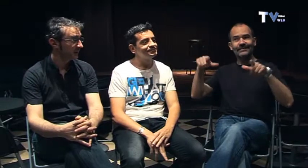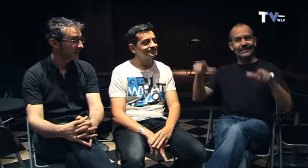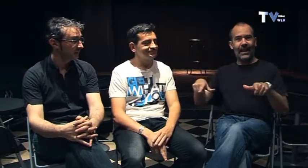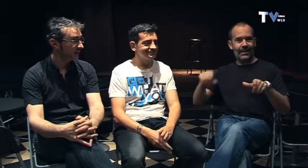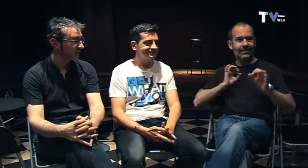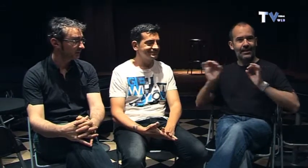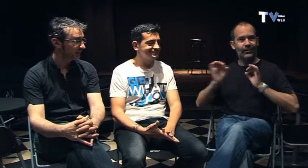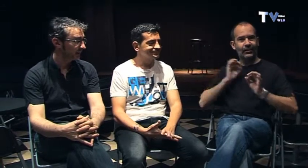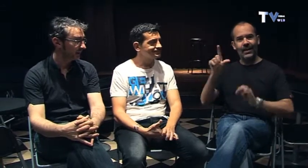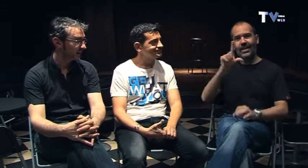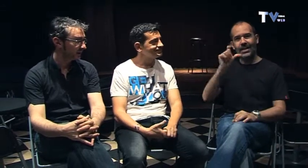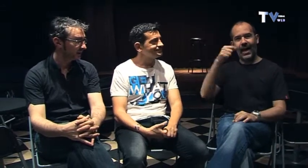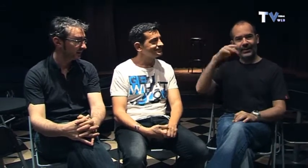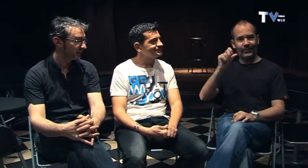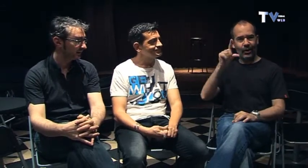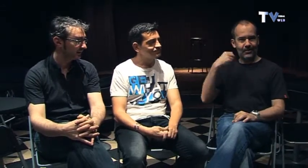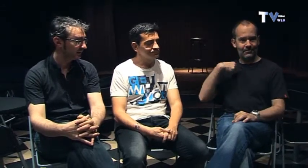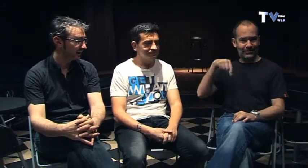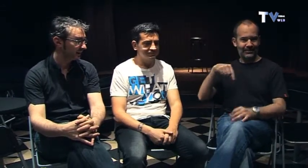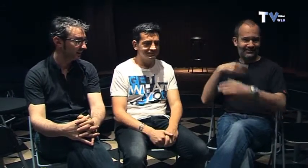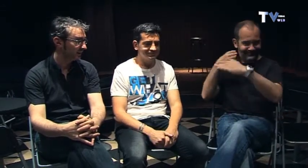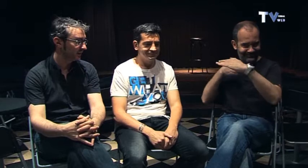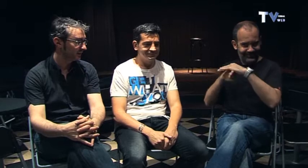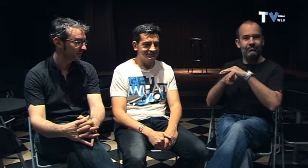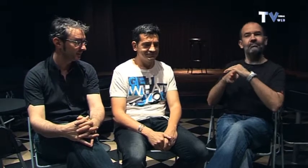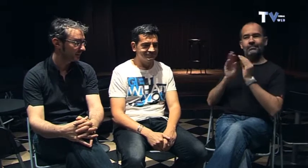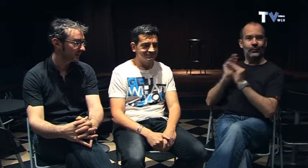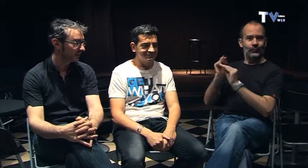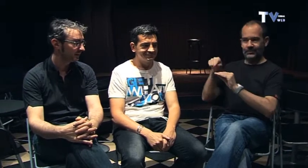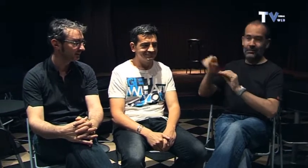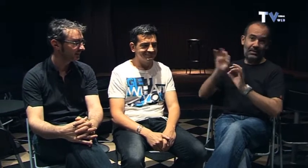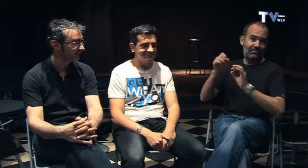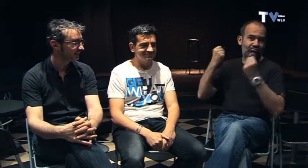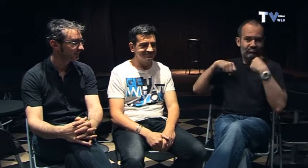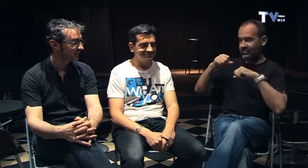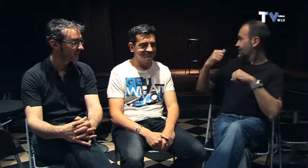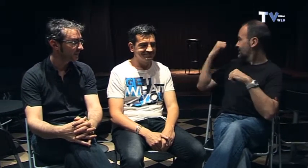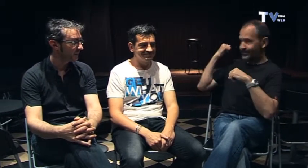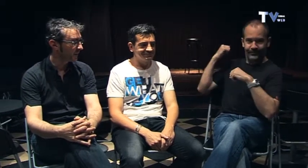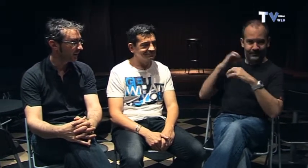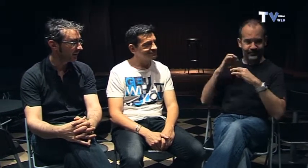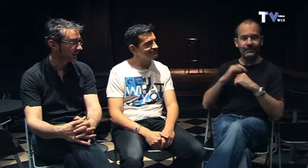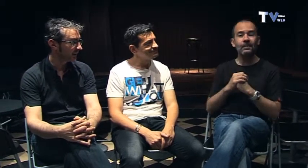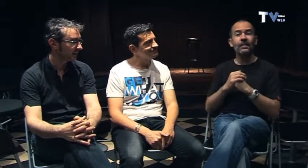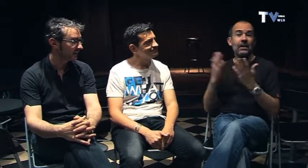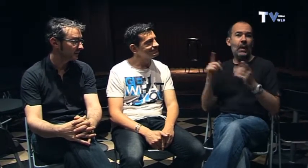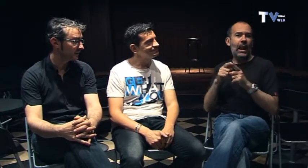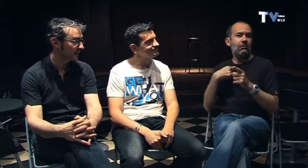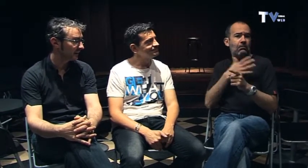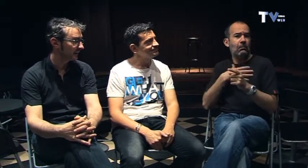bueno, aquí estamos en la sala de Janteol, hemos entrado y bueno, aquí está detrás mi esto el escenario.